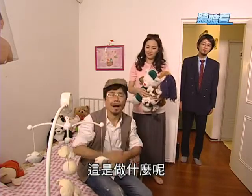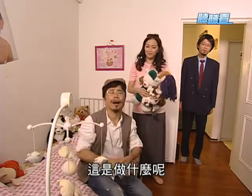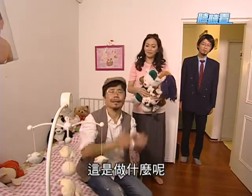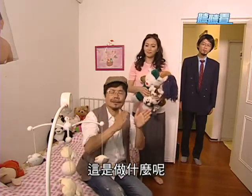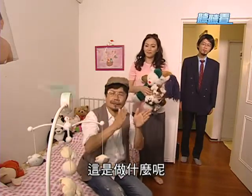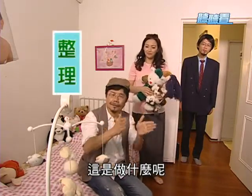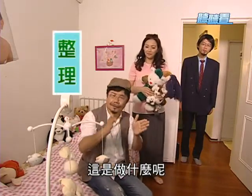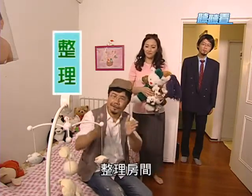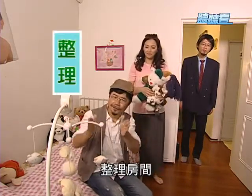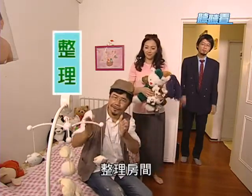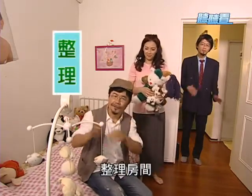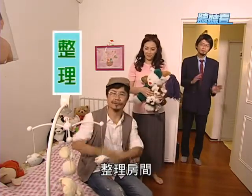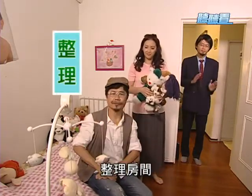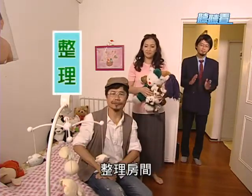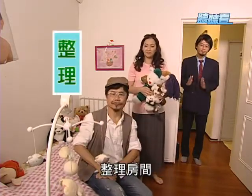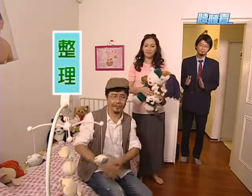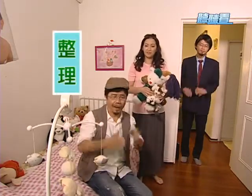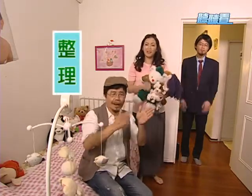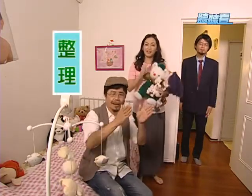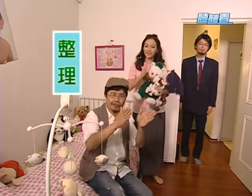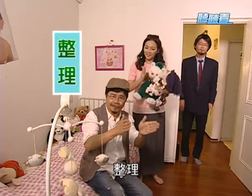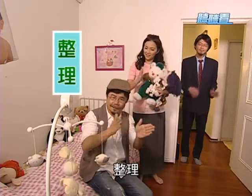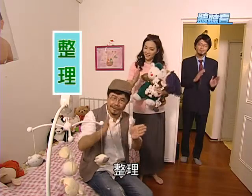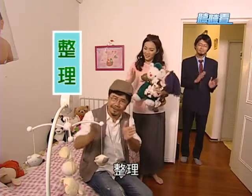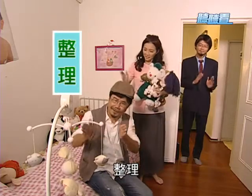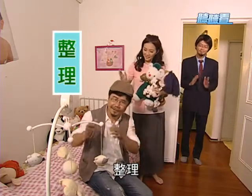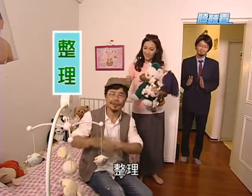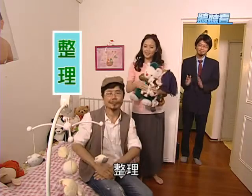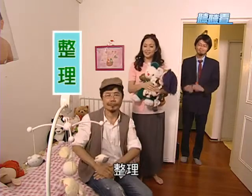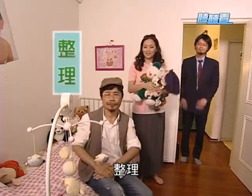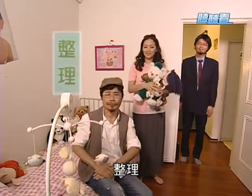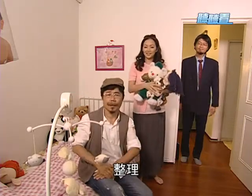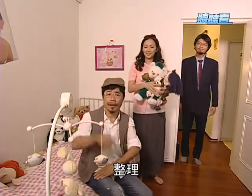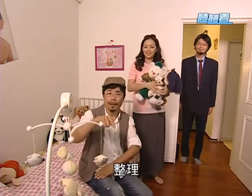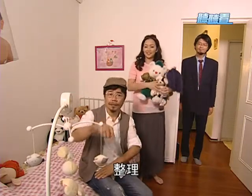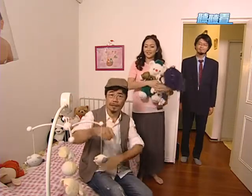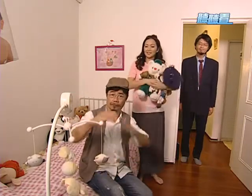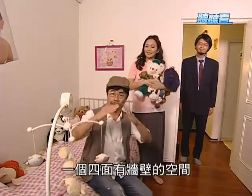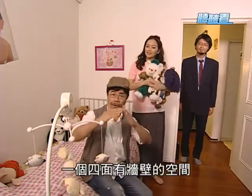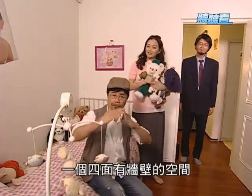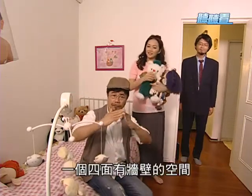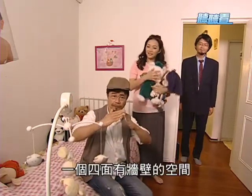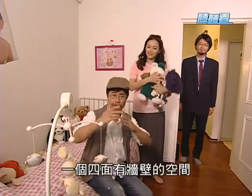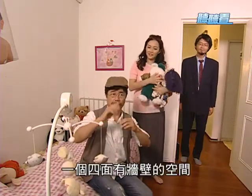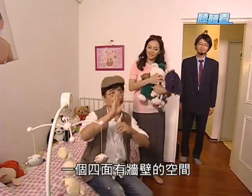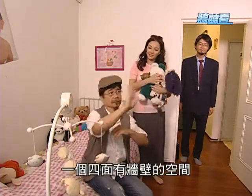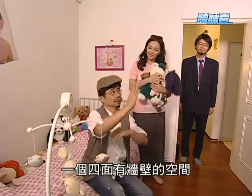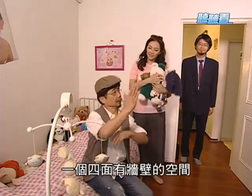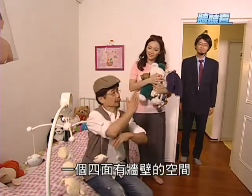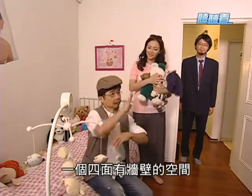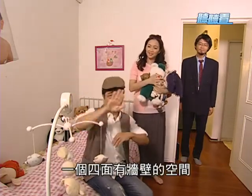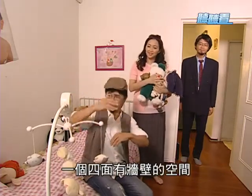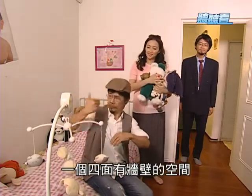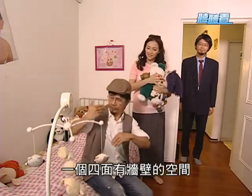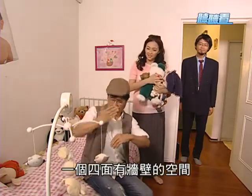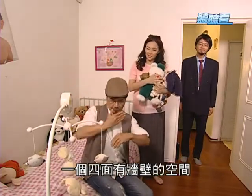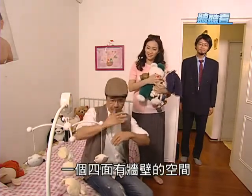么呢？整理房间，整理。一个四面有墙壁的空间呢，